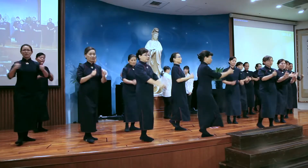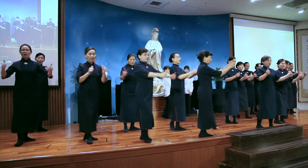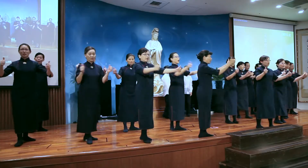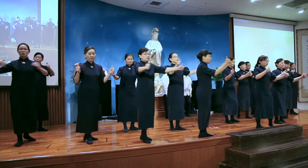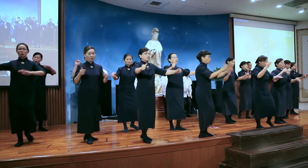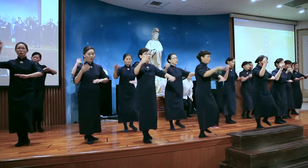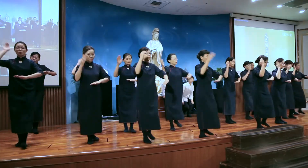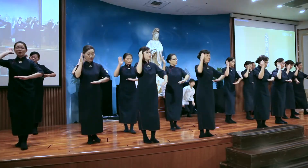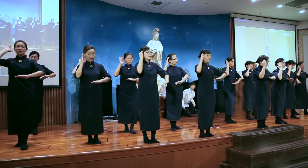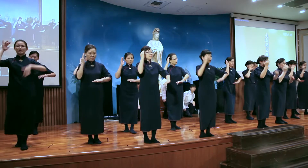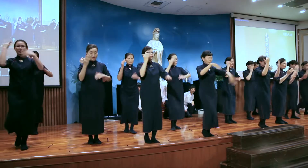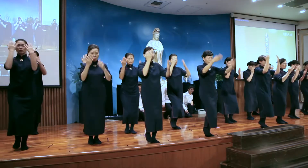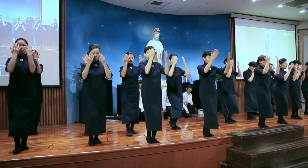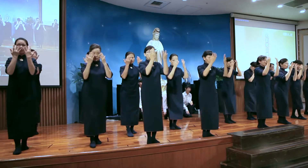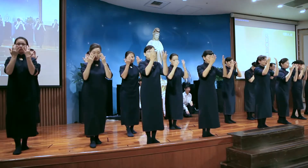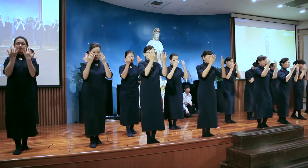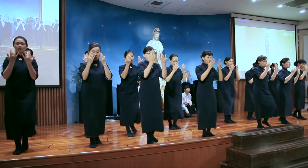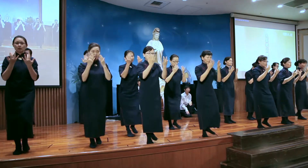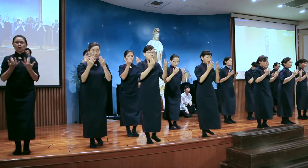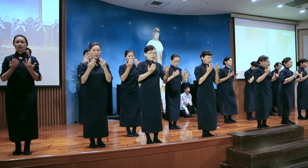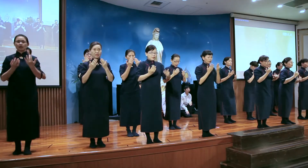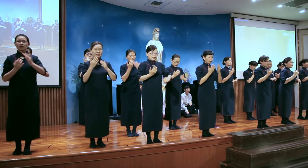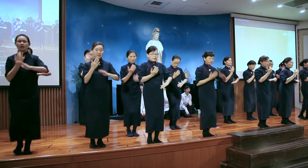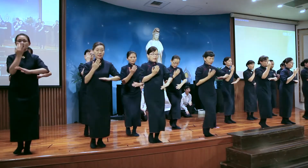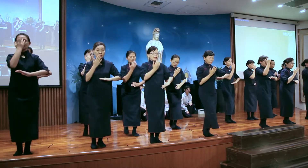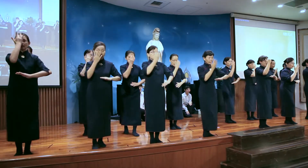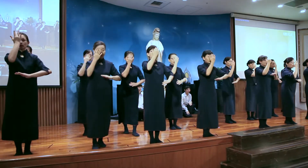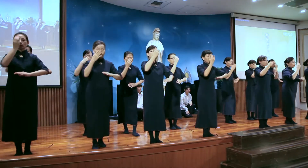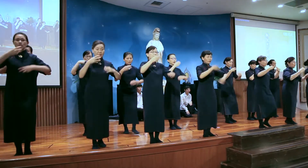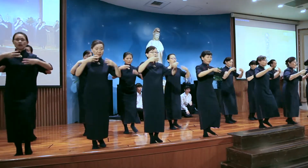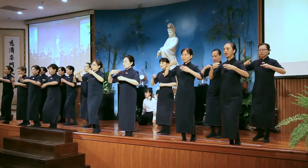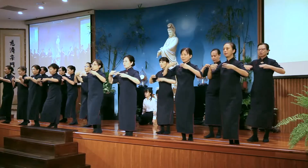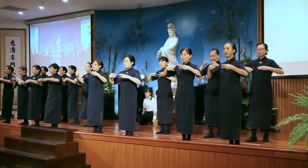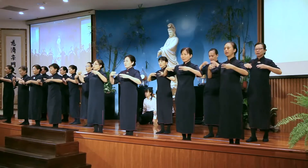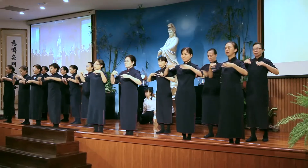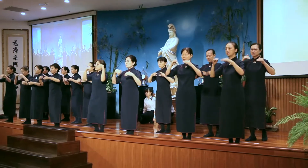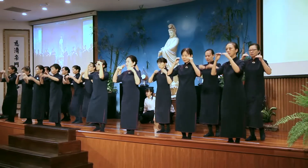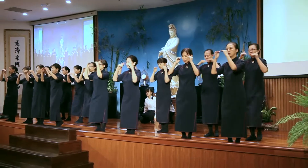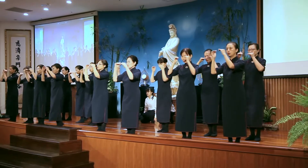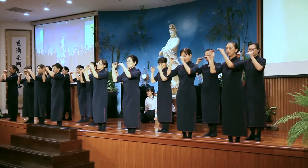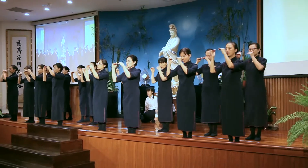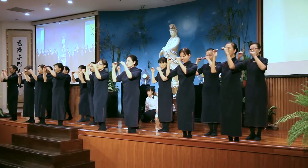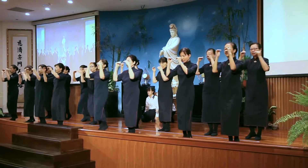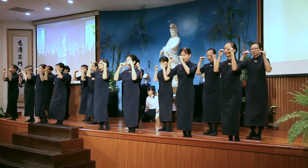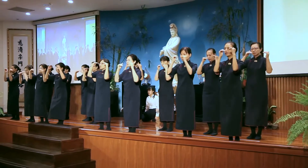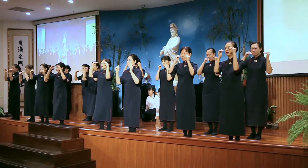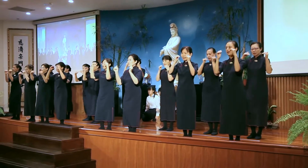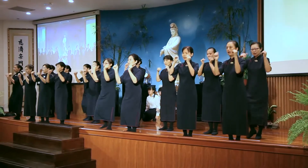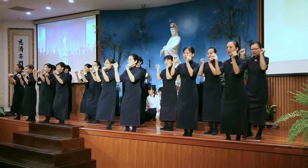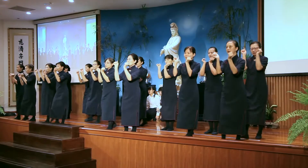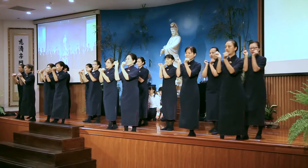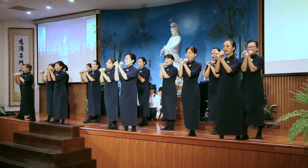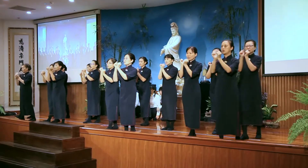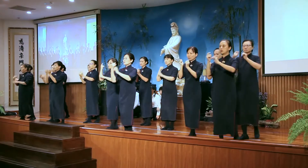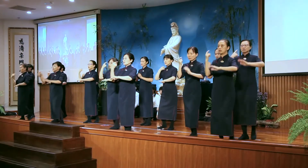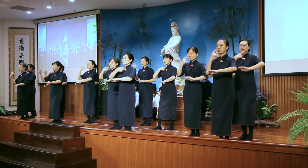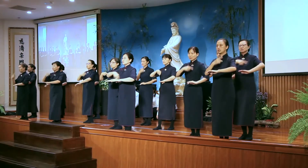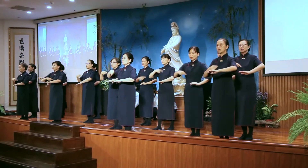大众闻言双泪垂，惭愧悲泣于哽咽，戴罪之